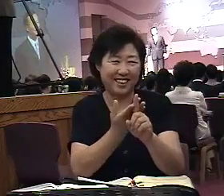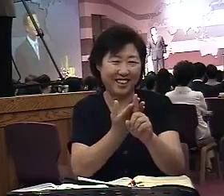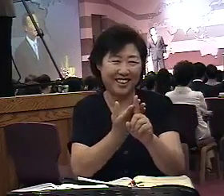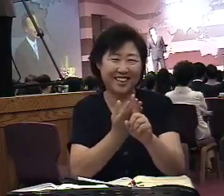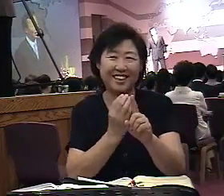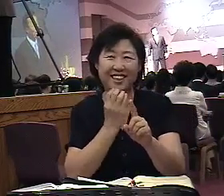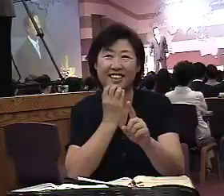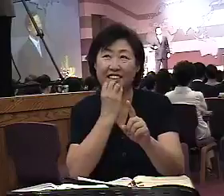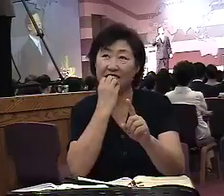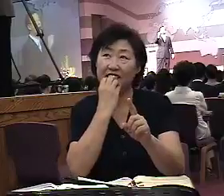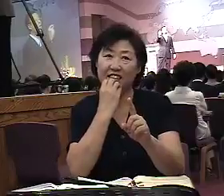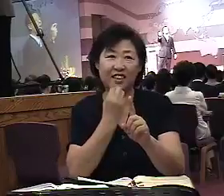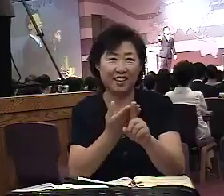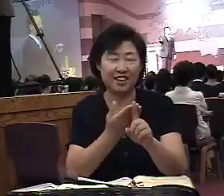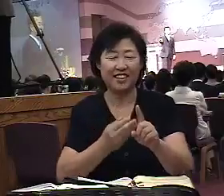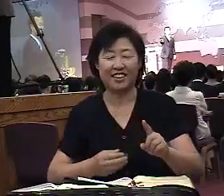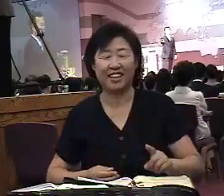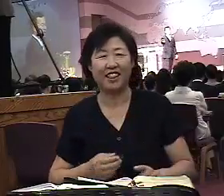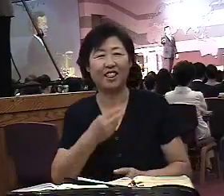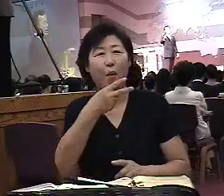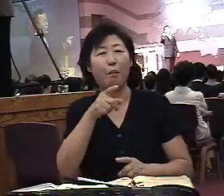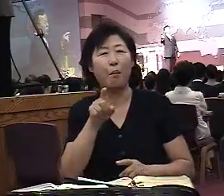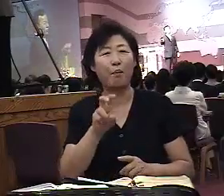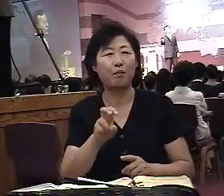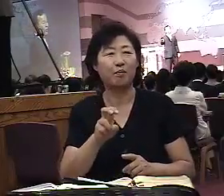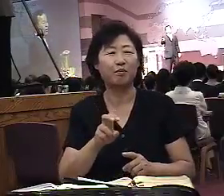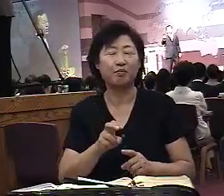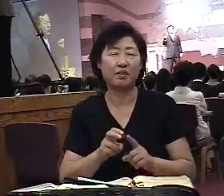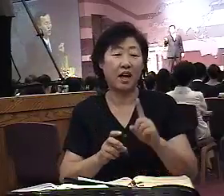때문에 하나님께서 그 범법함 때문에